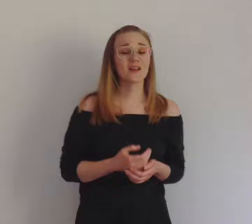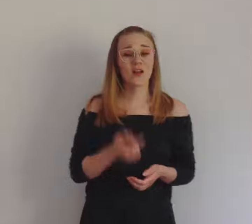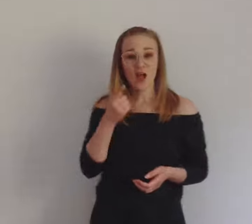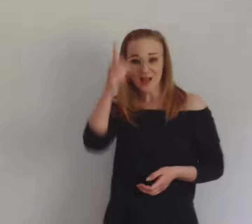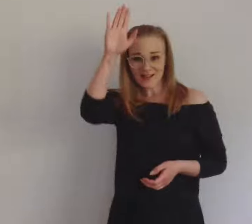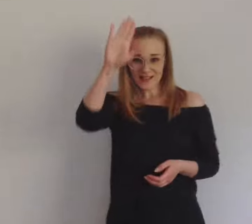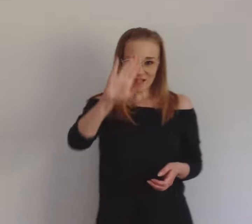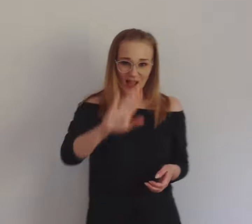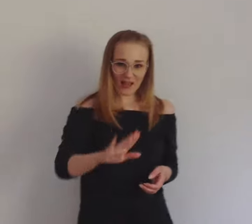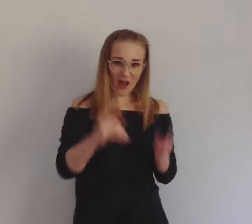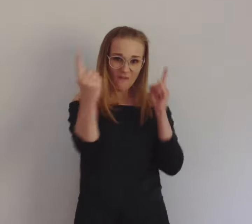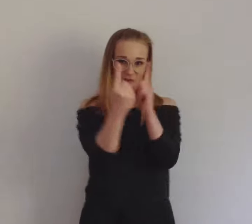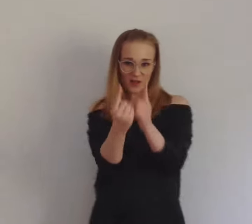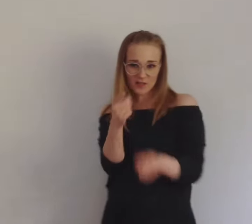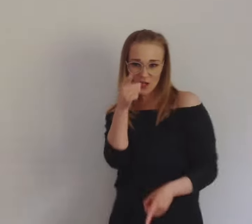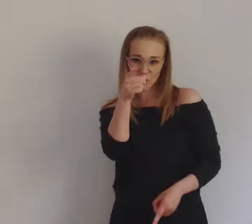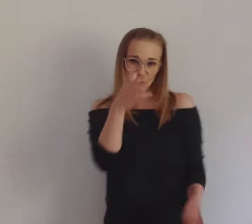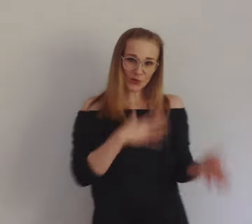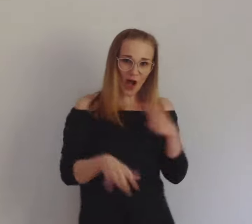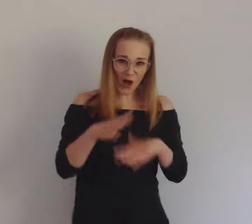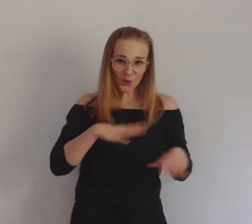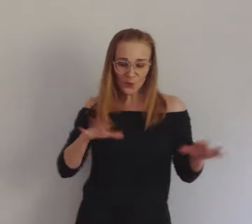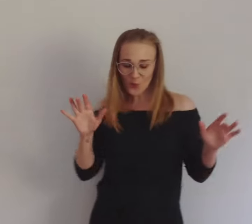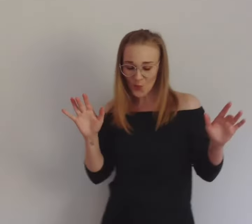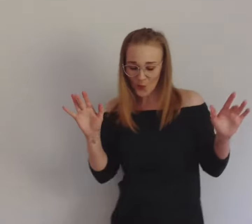Tät seinää vasten sut haluu.